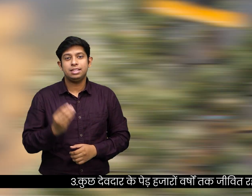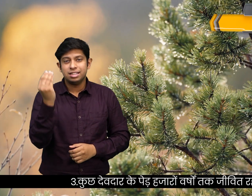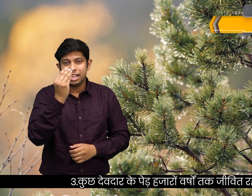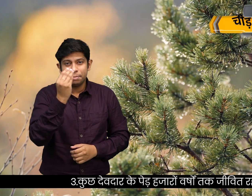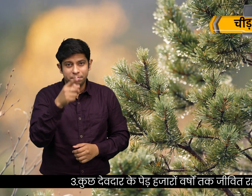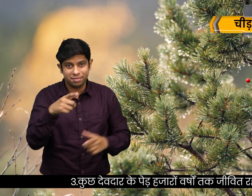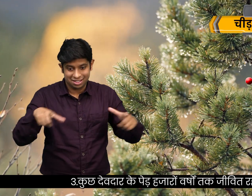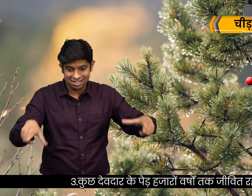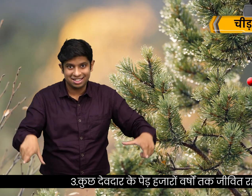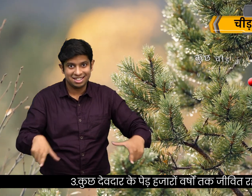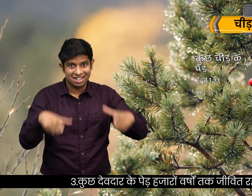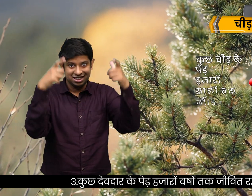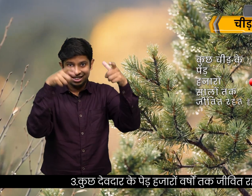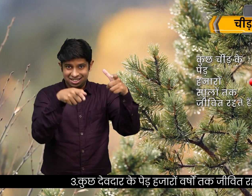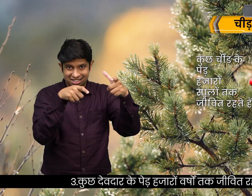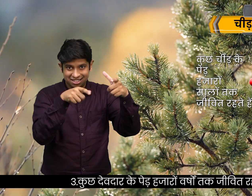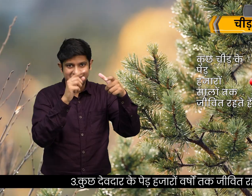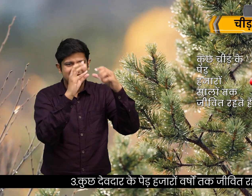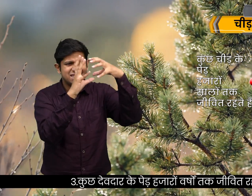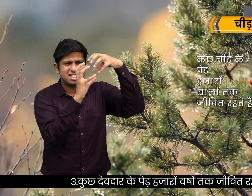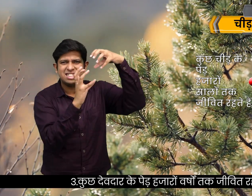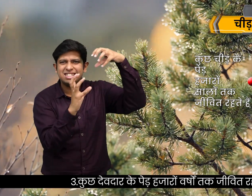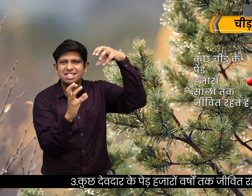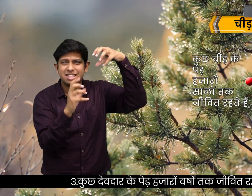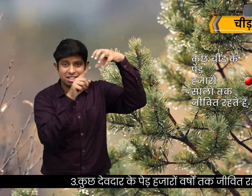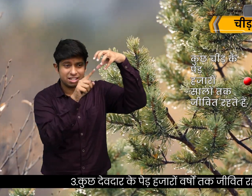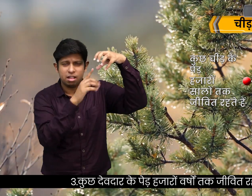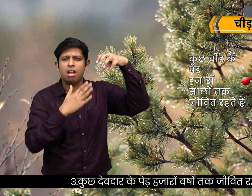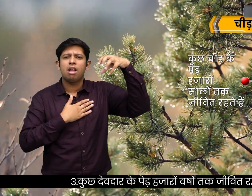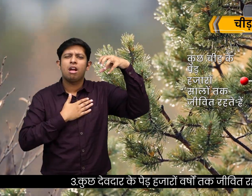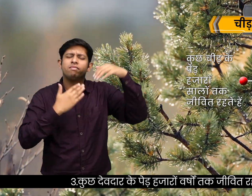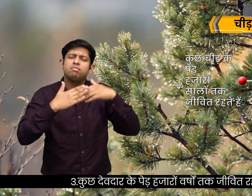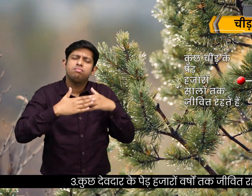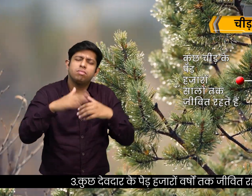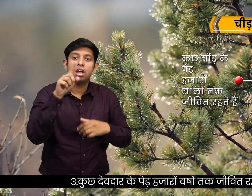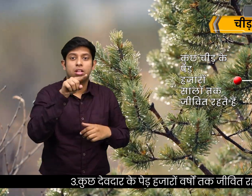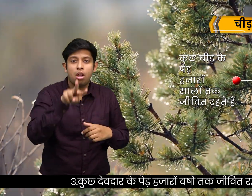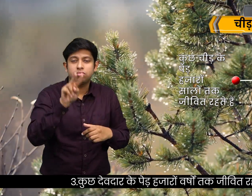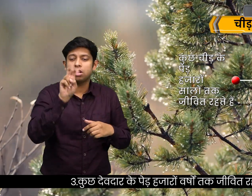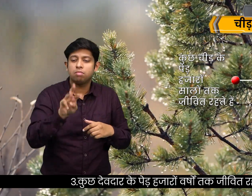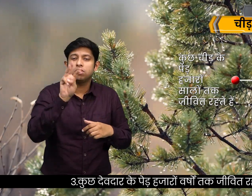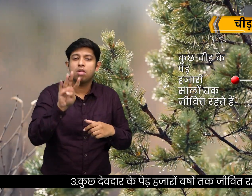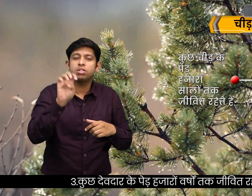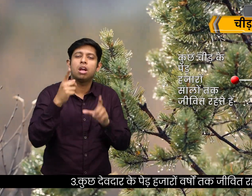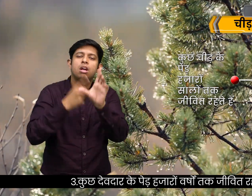तीसरा, कुछ देवदार के पेड़ हजारों वर्षों तक जीवित रहते हैं।